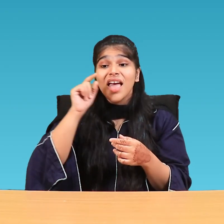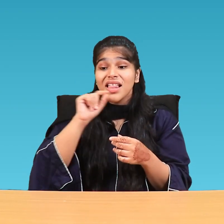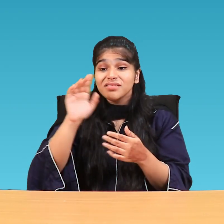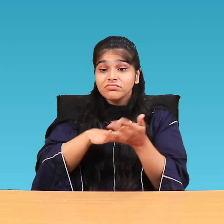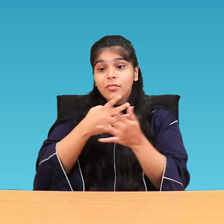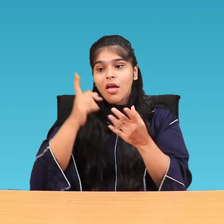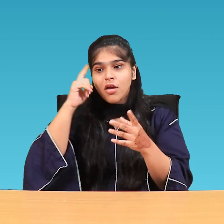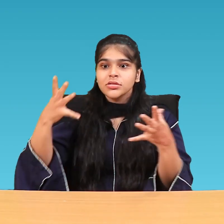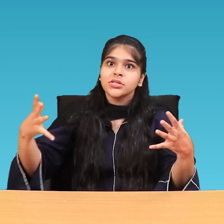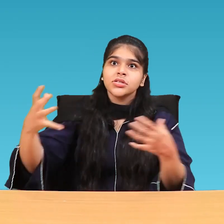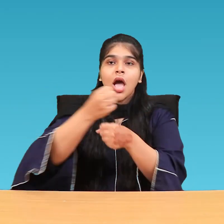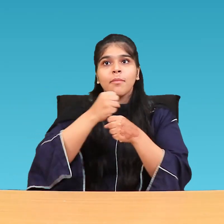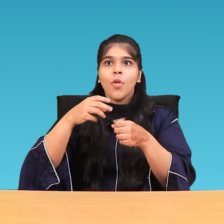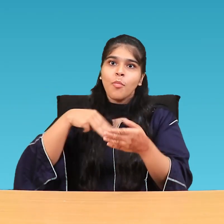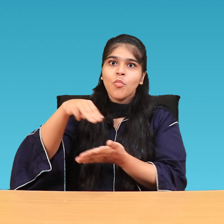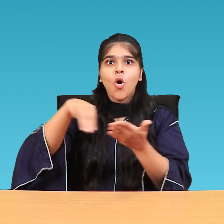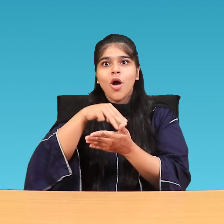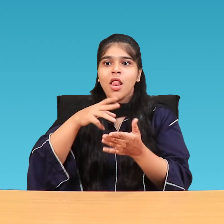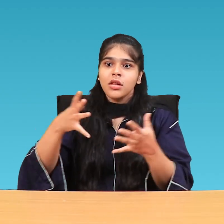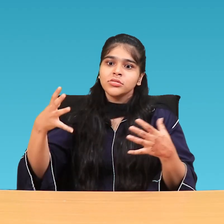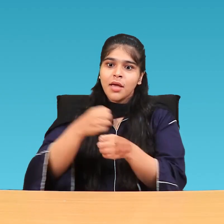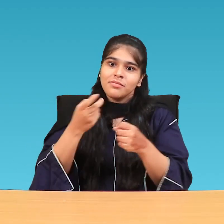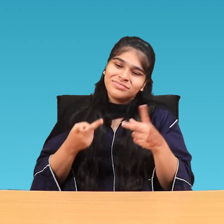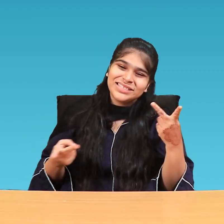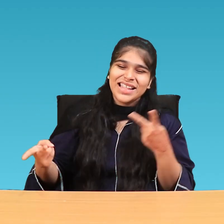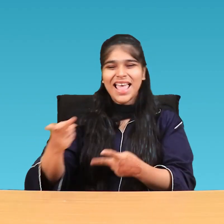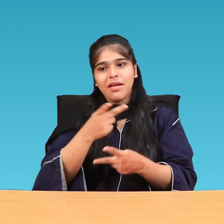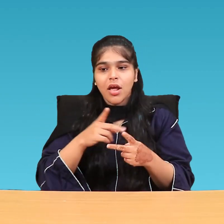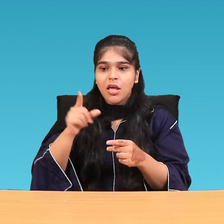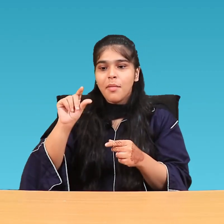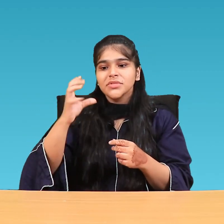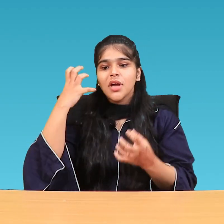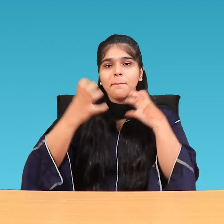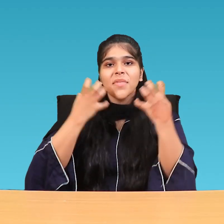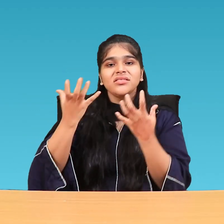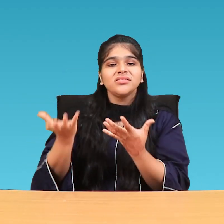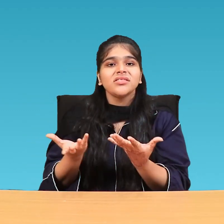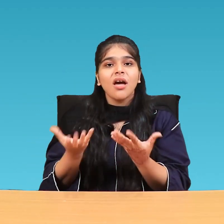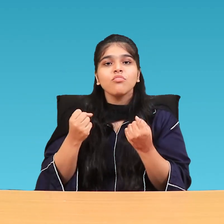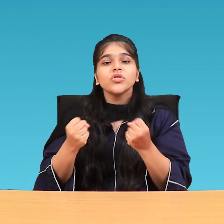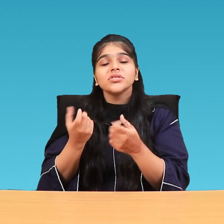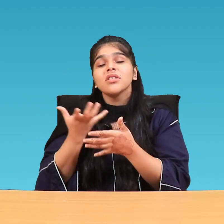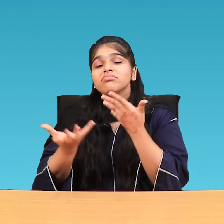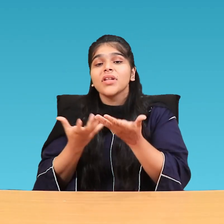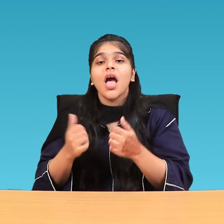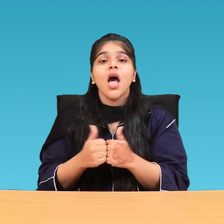देना पूरे मुल्क के करिकुलम को इन बच्चों के साथ बहुत ज़्यादा ज़्यादती हो। तो प्रोफेसर ने बोला